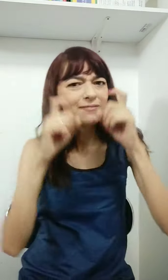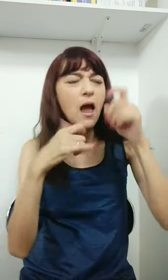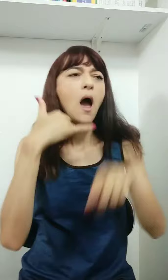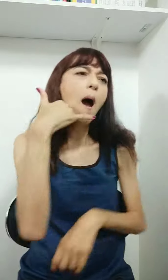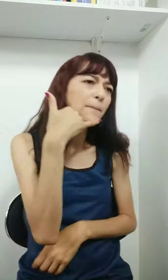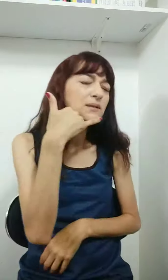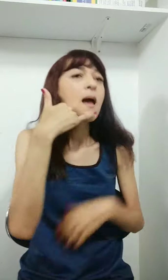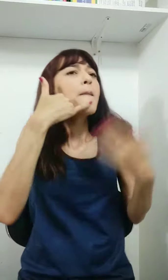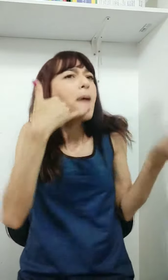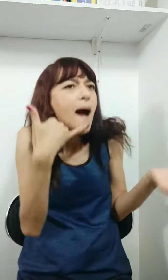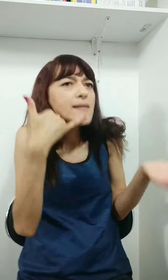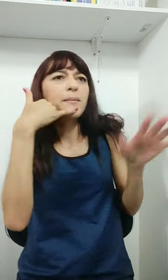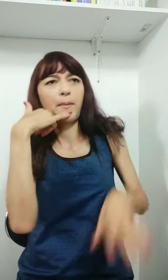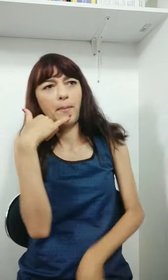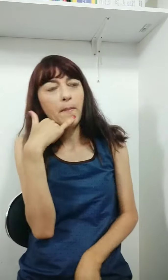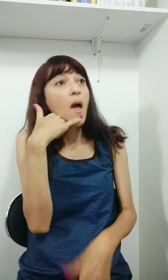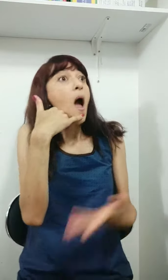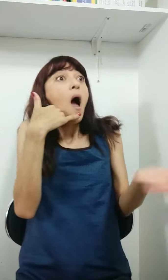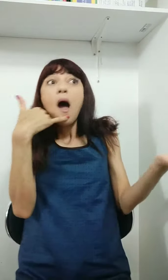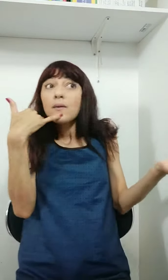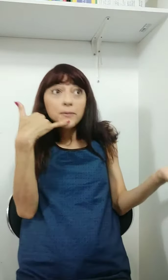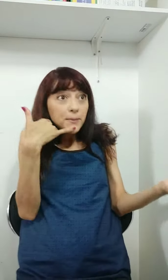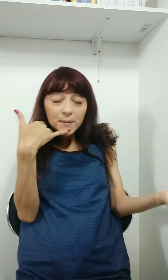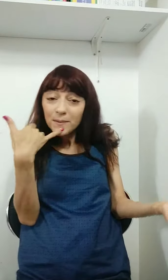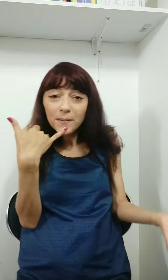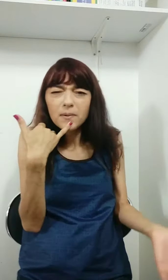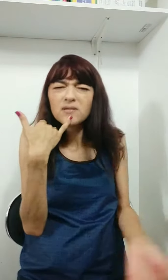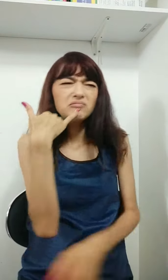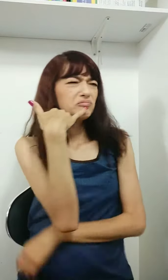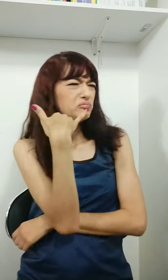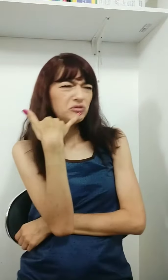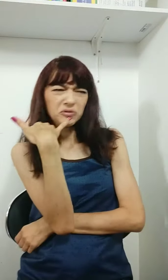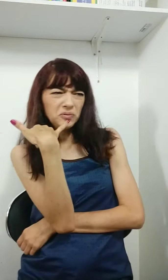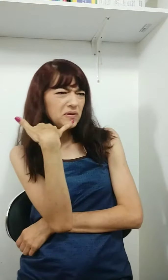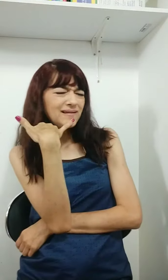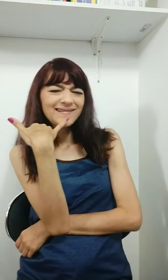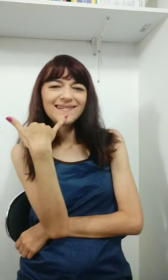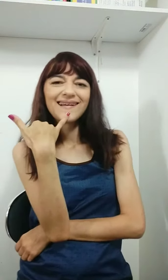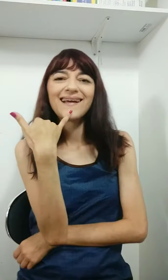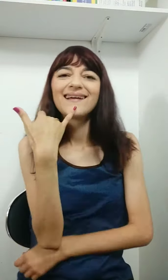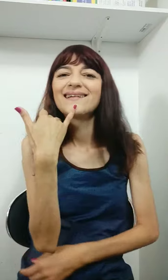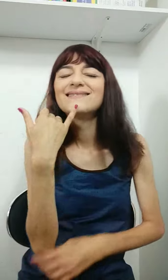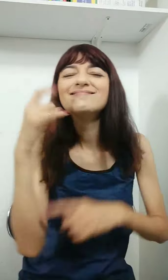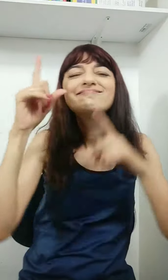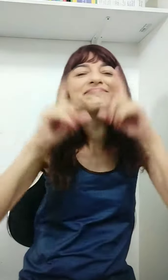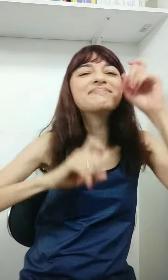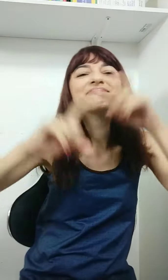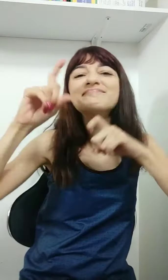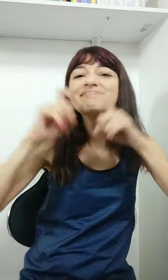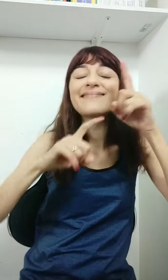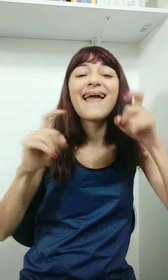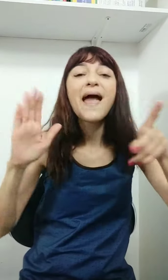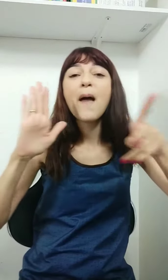estão falando no telefone. Prestem atenção nas expressões faciais que vocês fazem na hora que estão falando